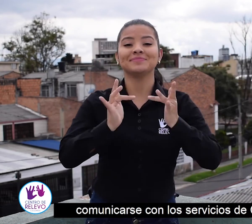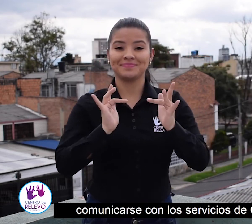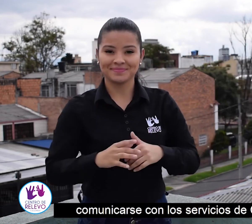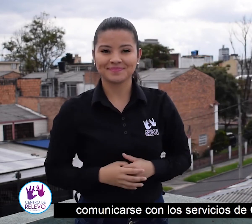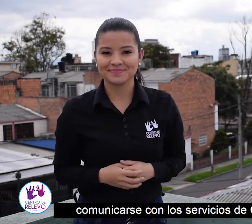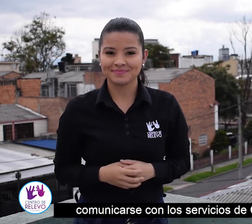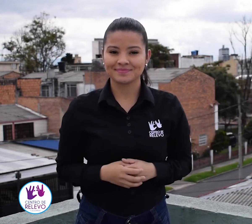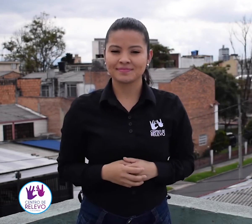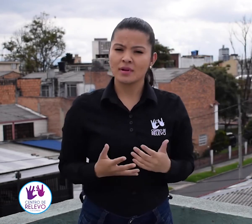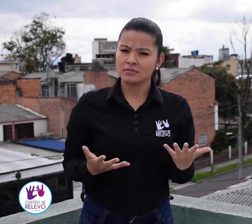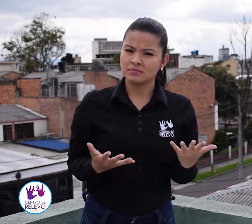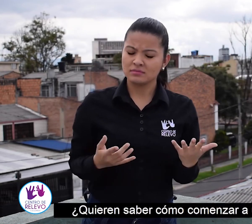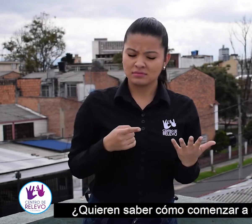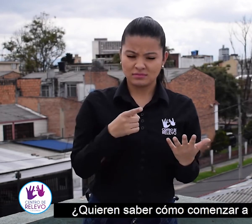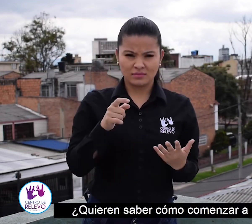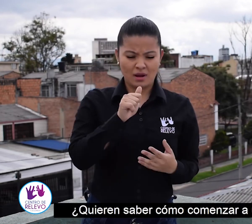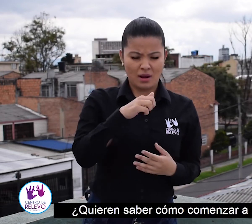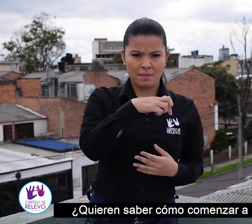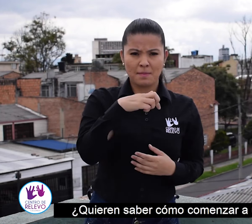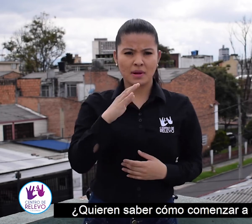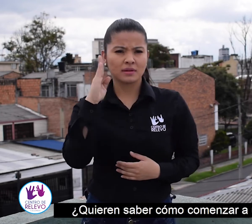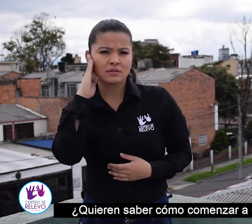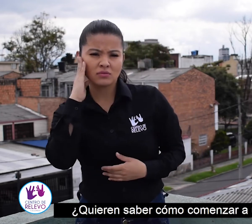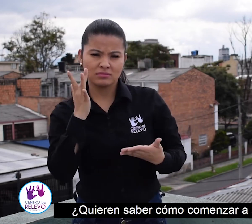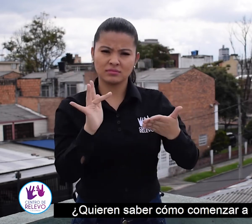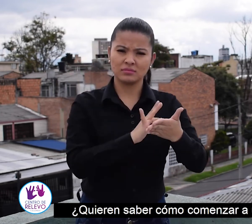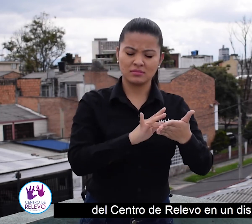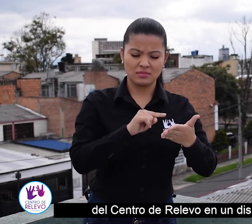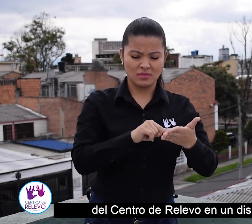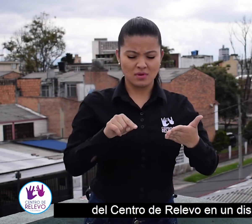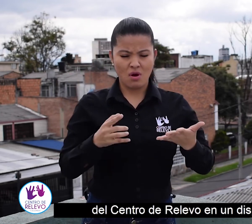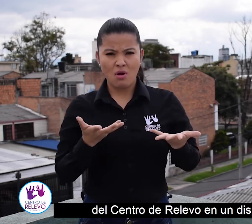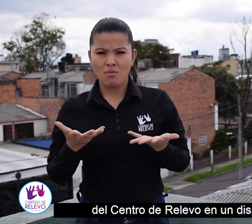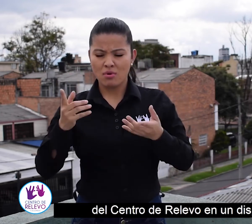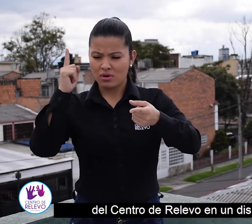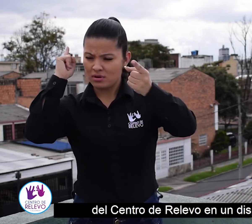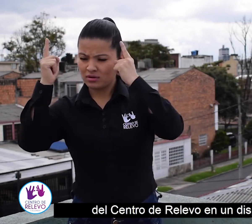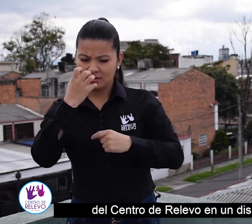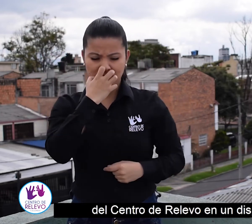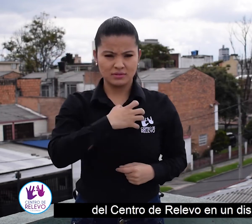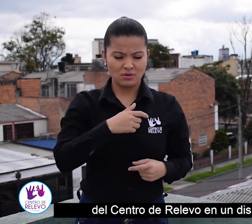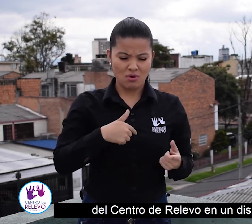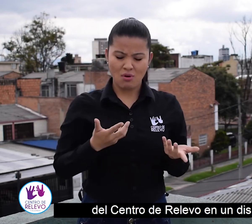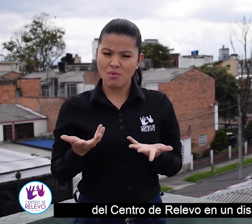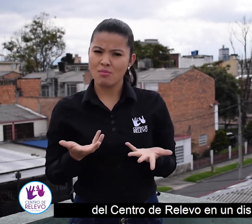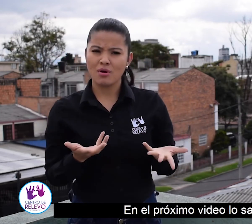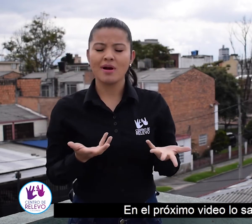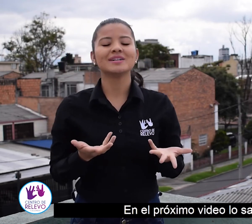servicios del centro de relevo. ¿Quieren saber cómo comenzar a usar la aplicación del centro de relevo en un dispositivo móvil? En